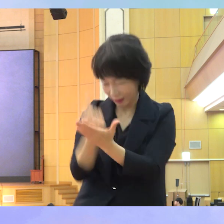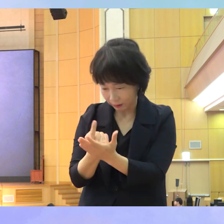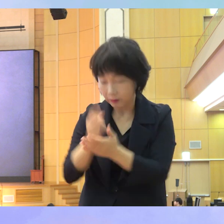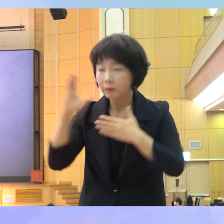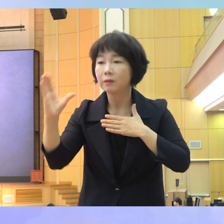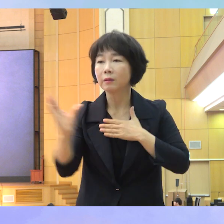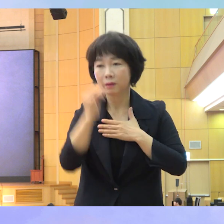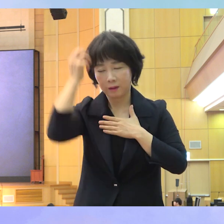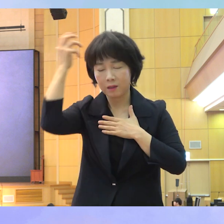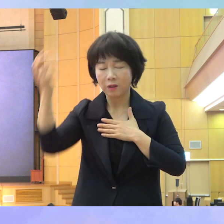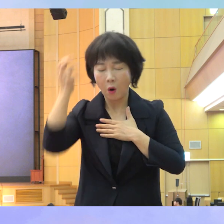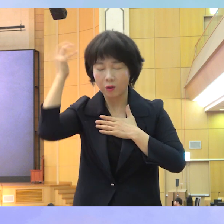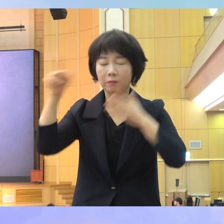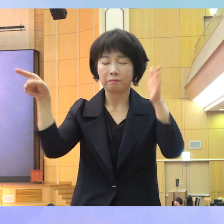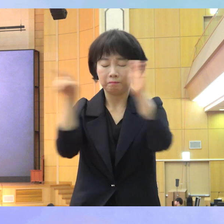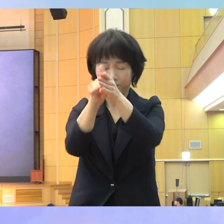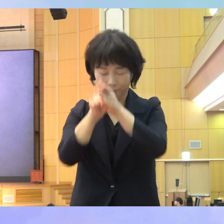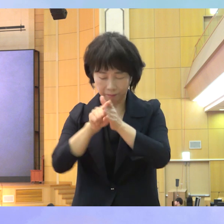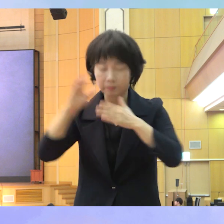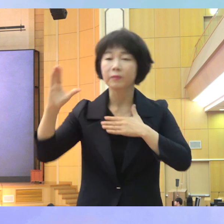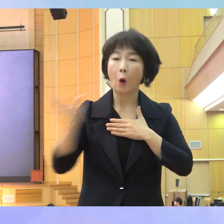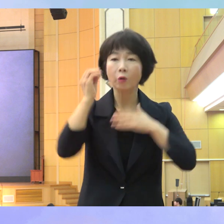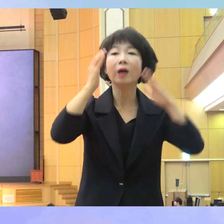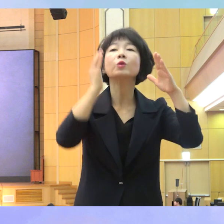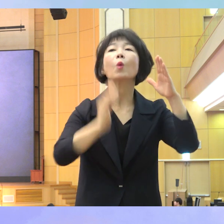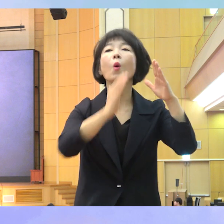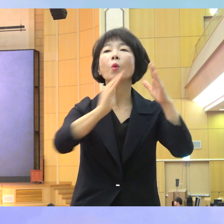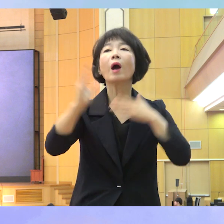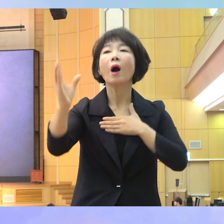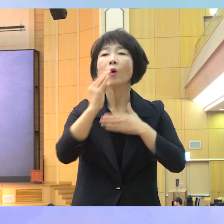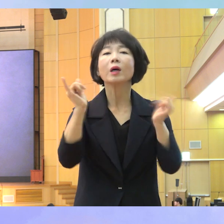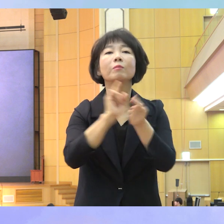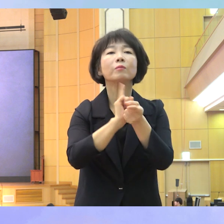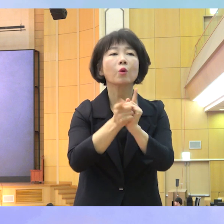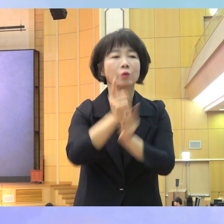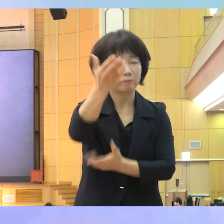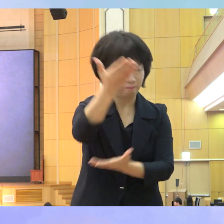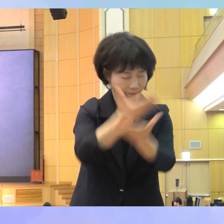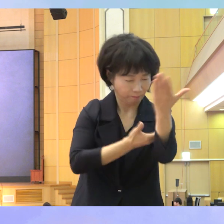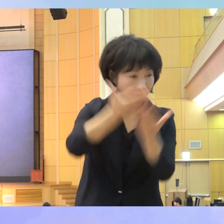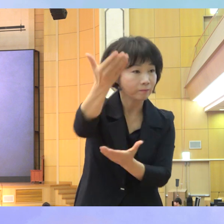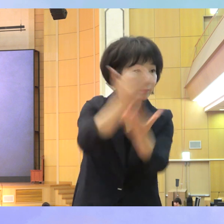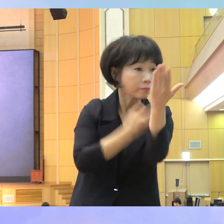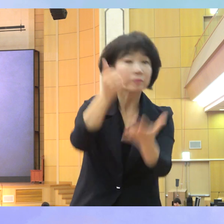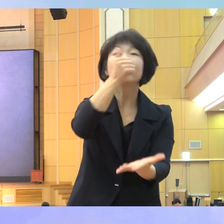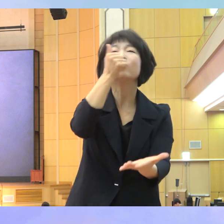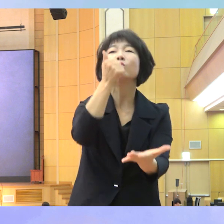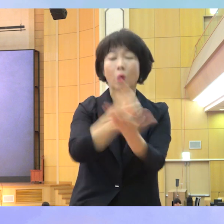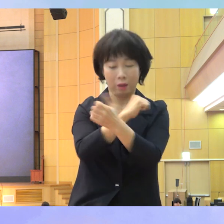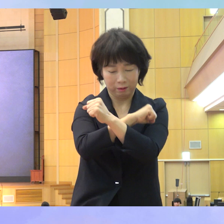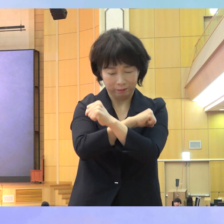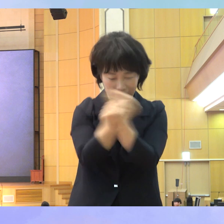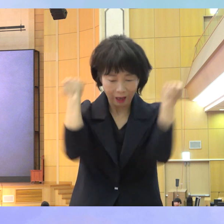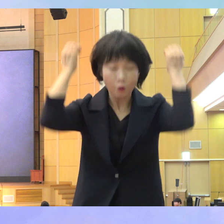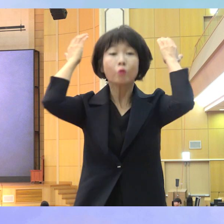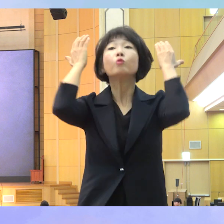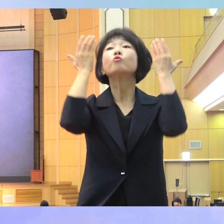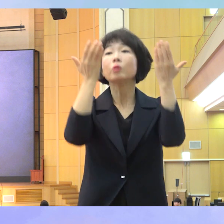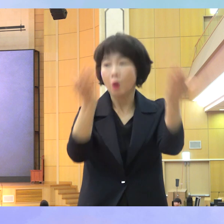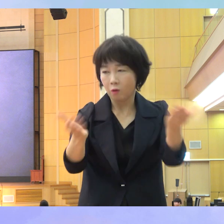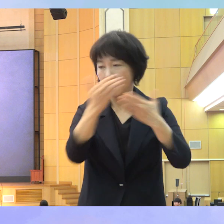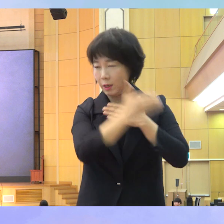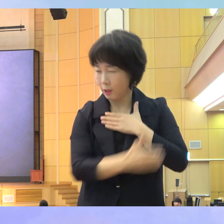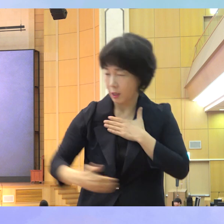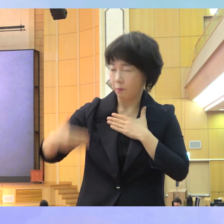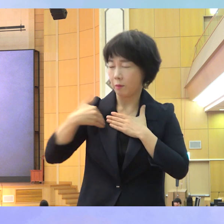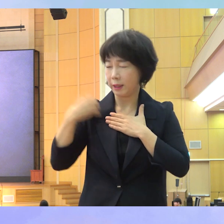오시리라. 성령을 믿사오며 거룩한 공예와 성도가 서로 교통하는 것과 죄를 사하여